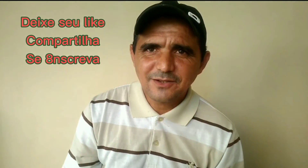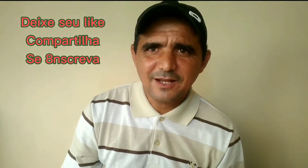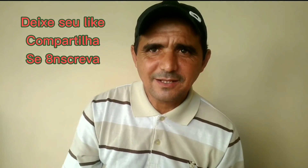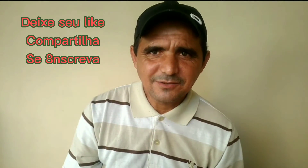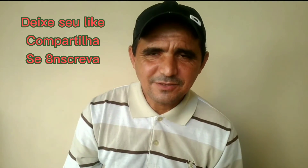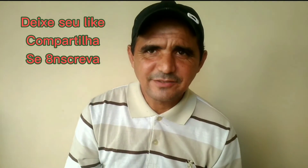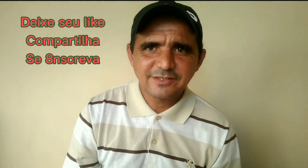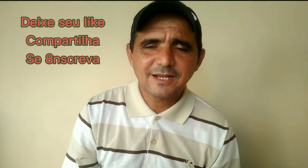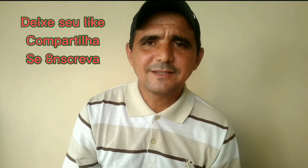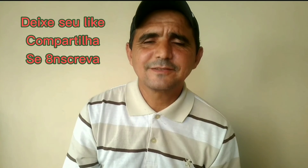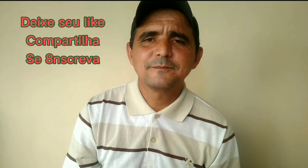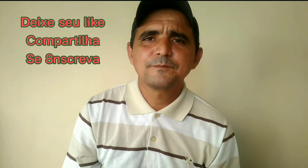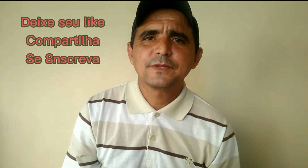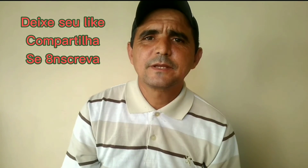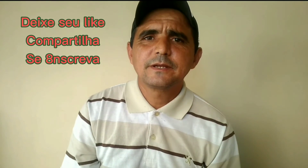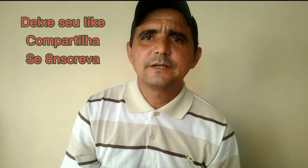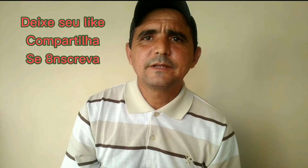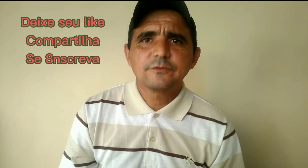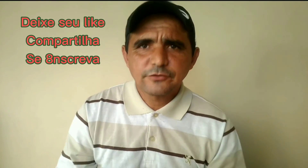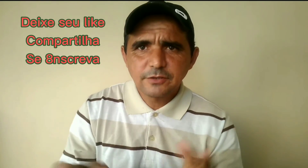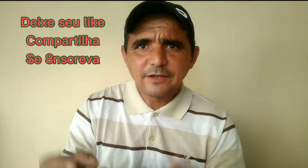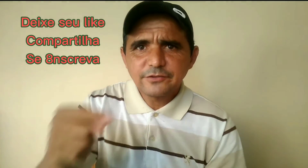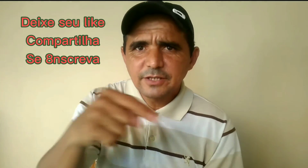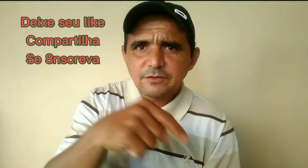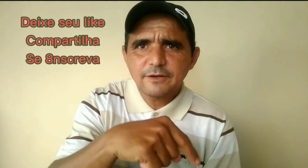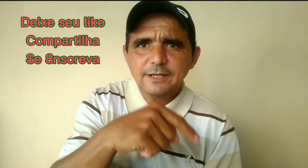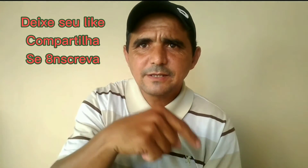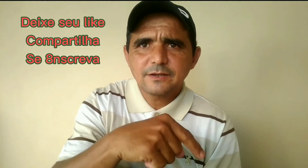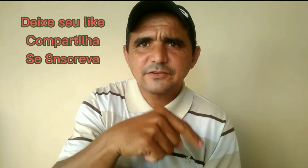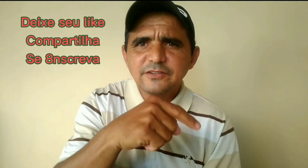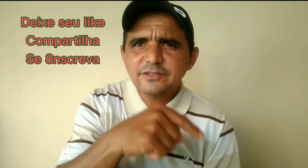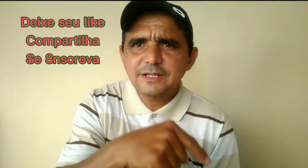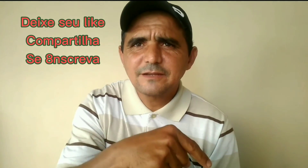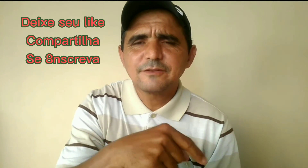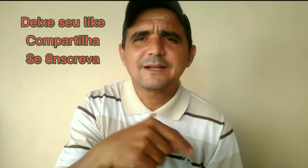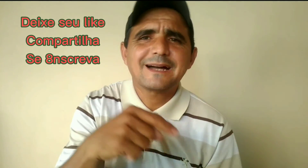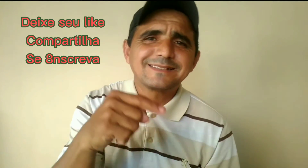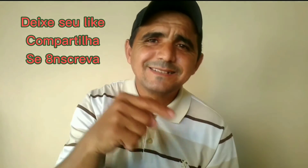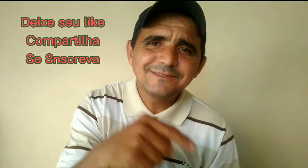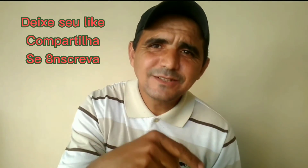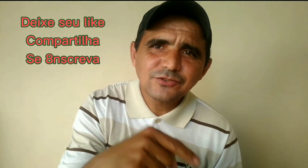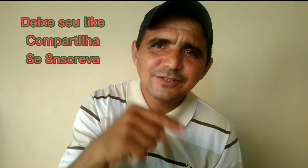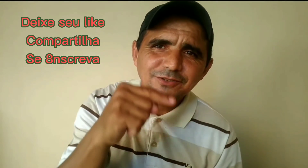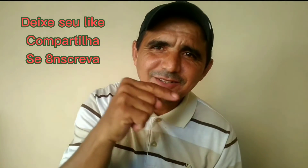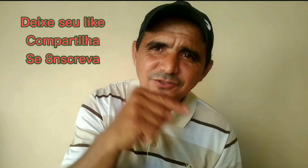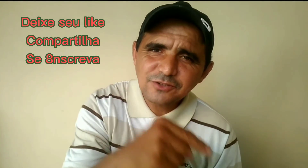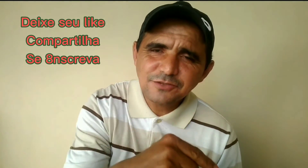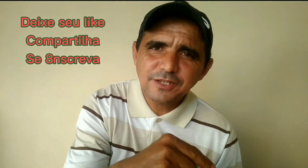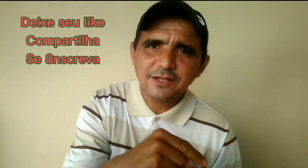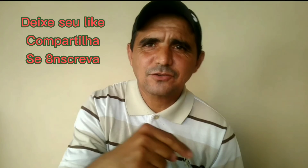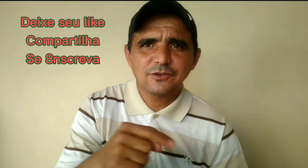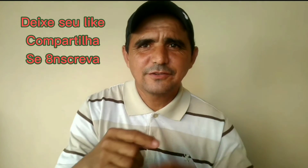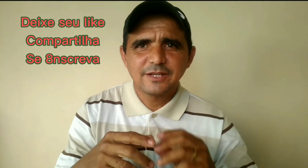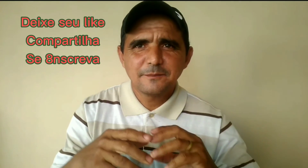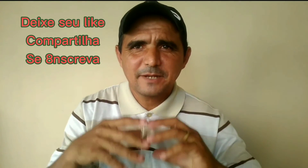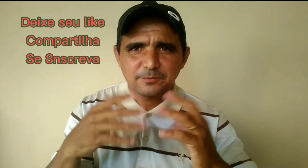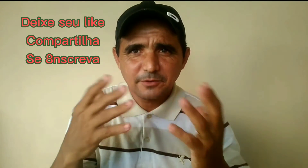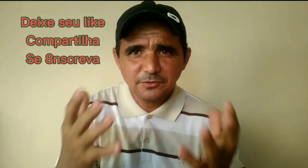aprendendo a língua de sinais. E se você não é inscrito, vai aqui, ó, se inscreve, ativa aí o sininho das notificações para as